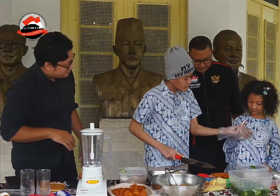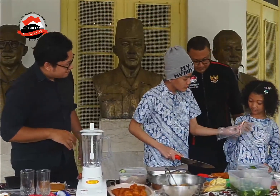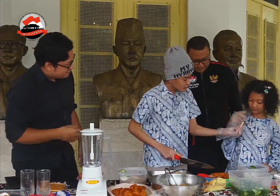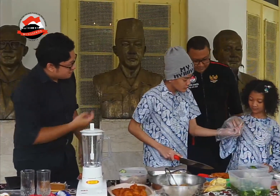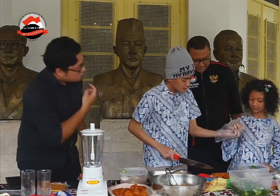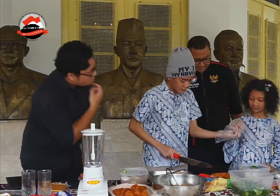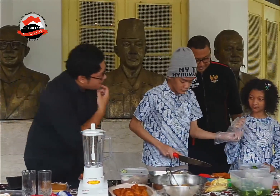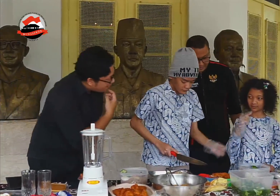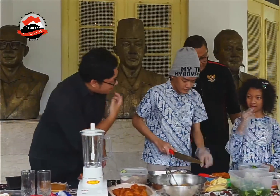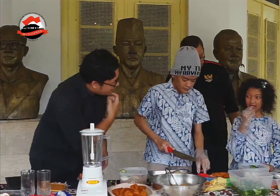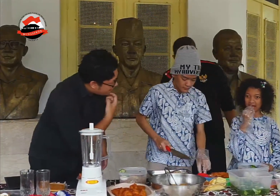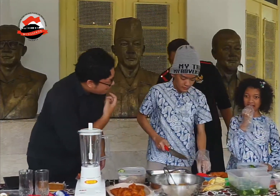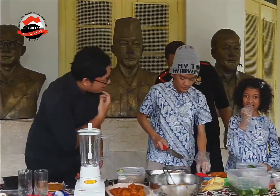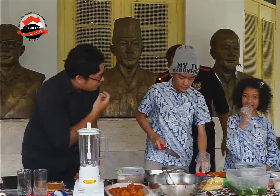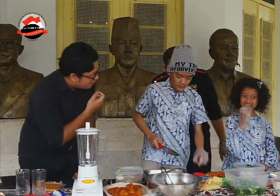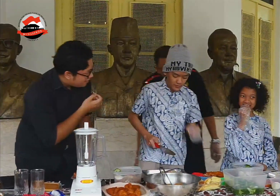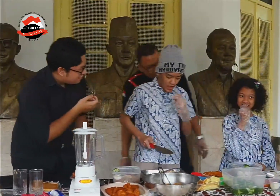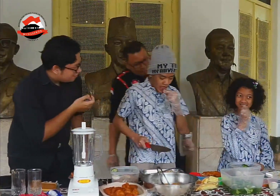Nih. Nah.